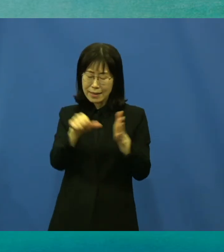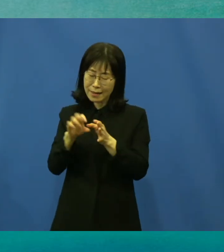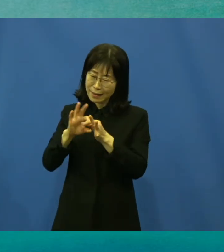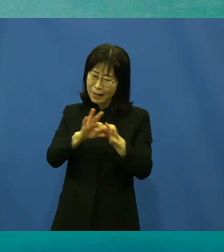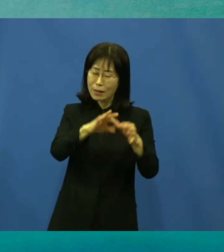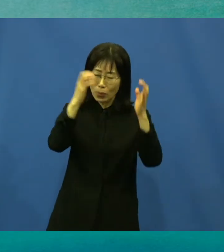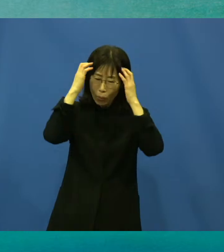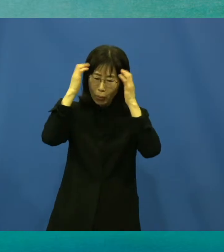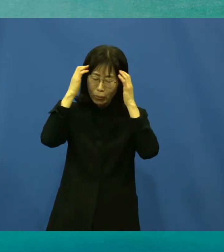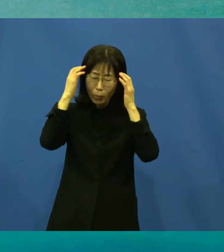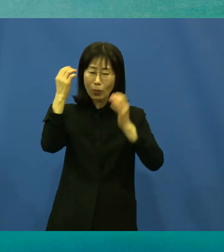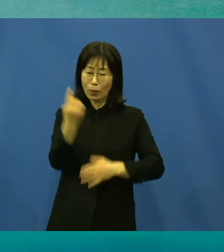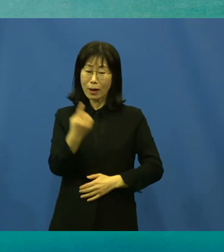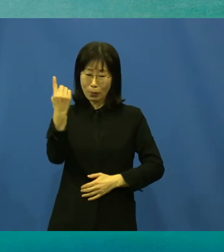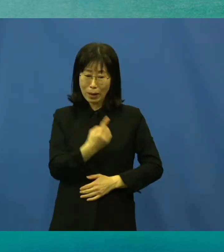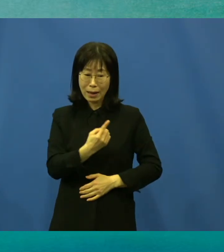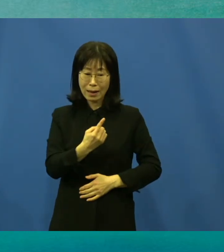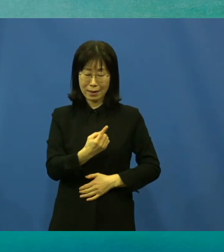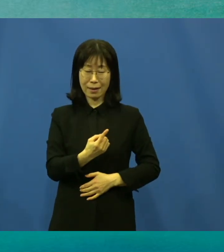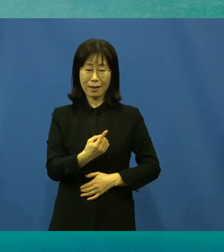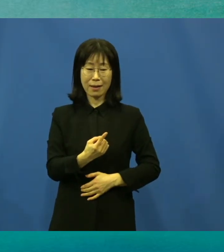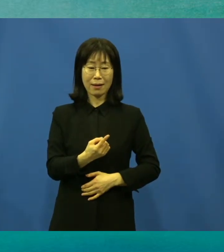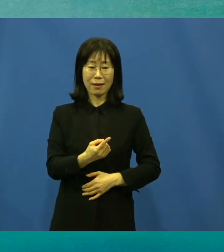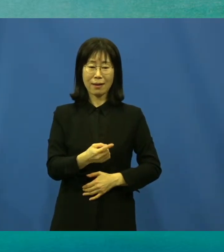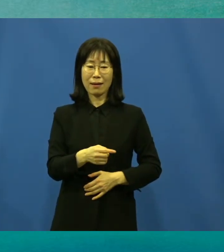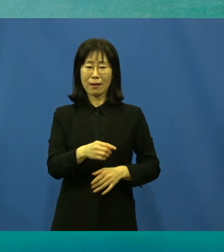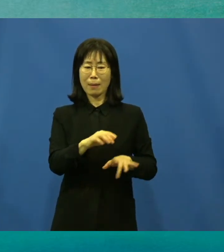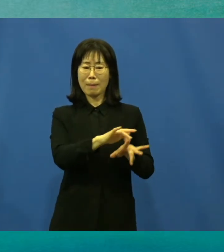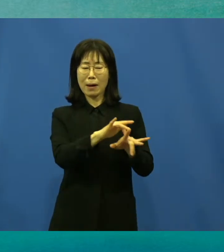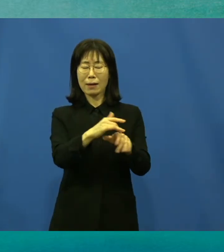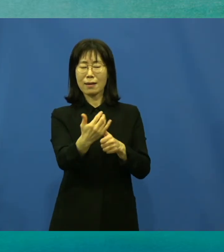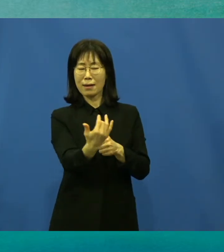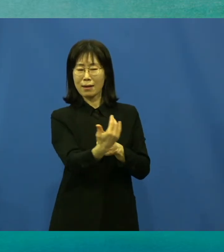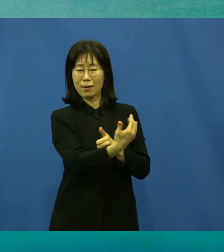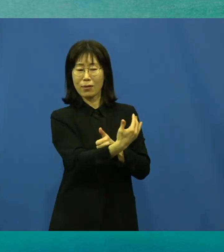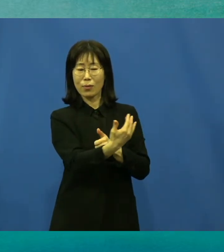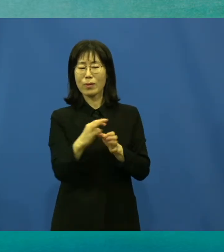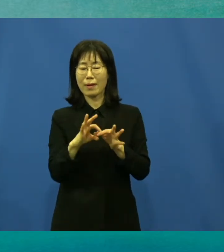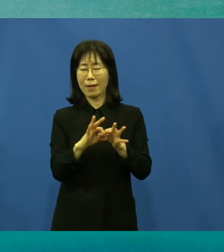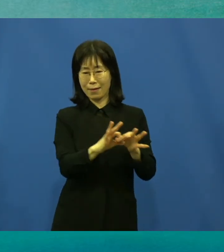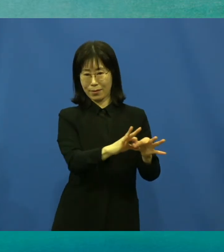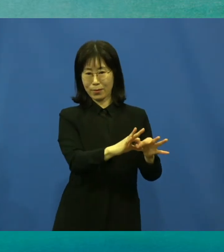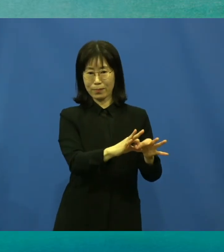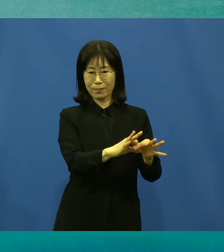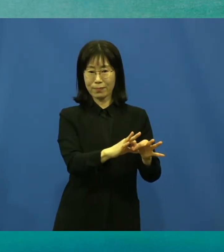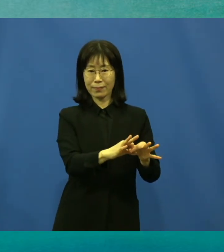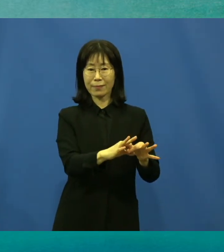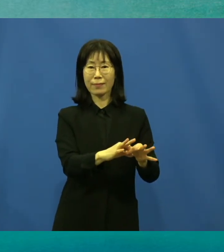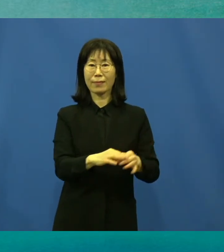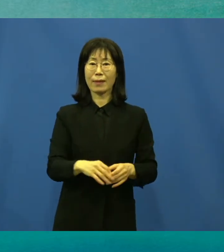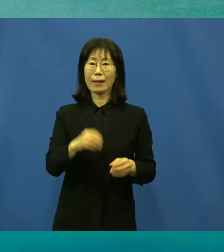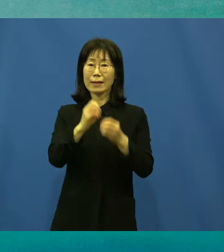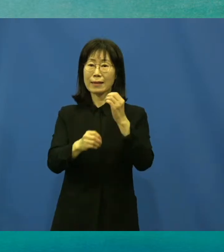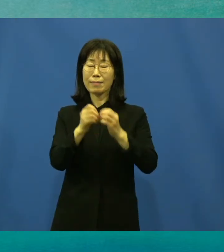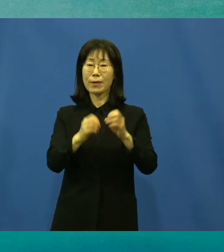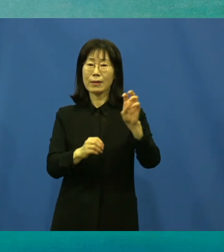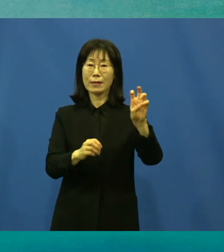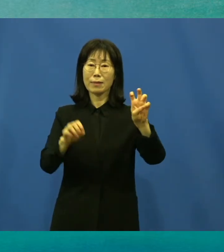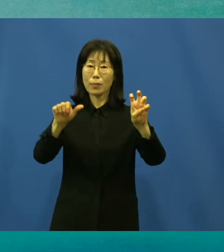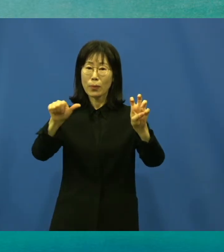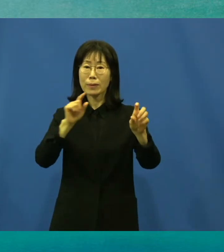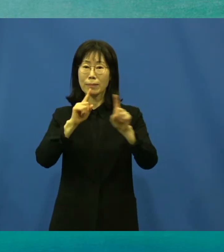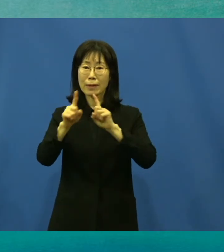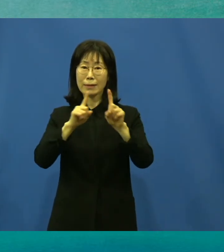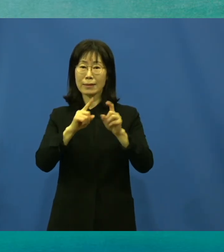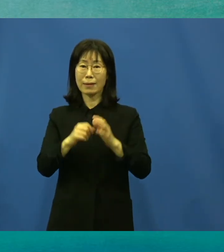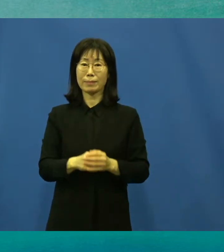그러나 고통의 끝은 옵니다. 시편 30편 5절에 그의